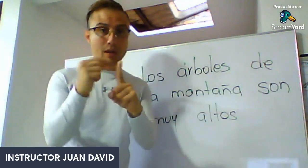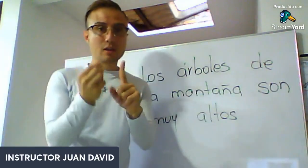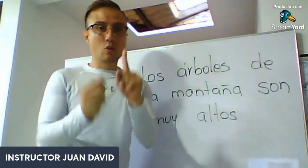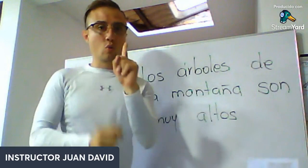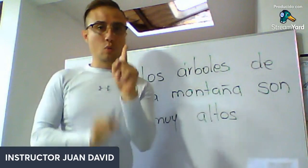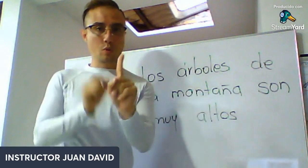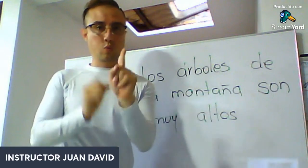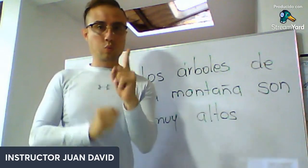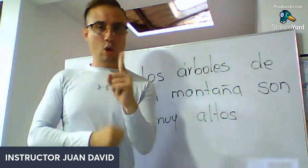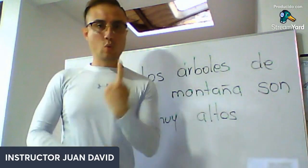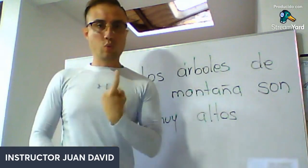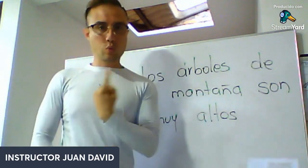en singular